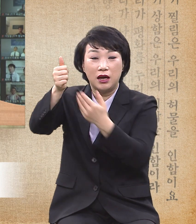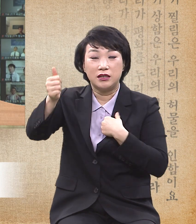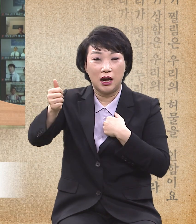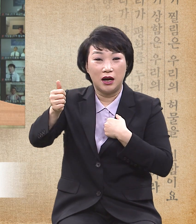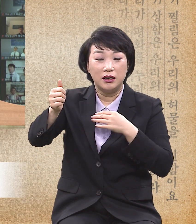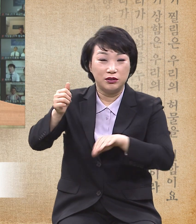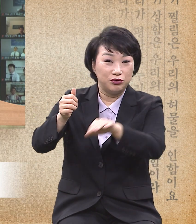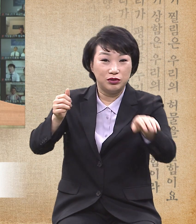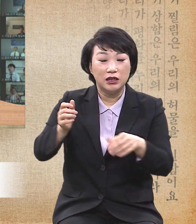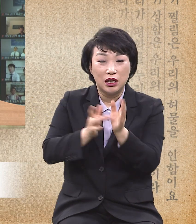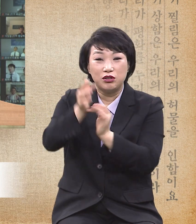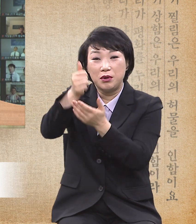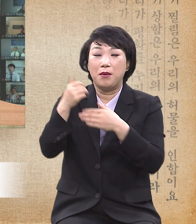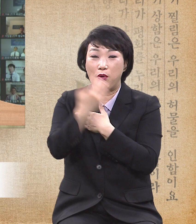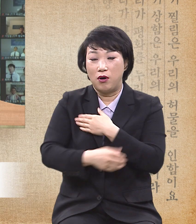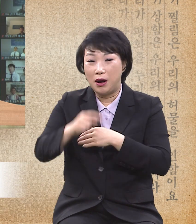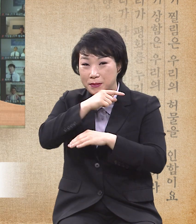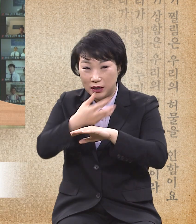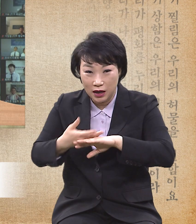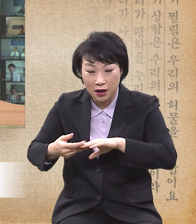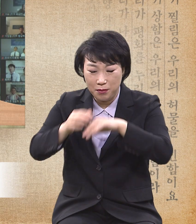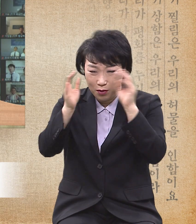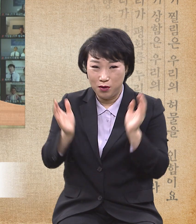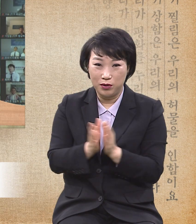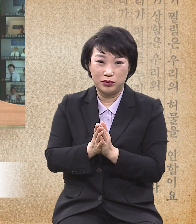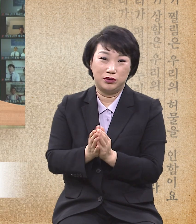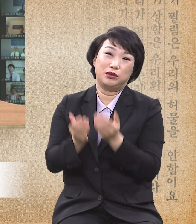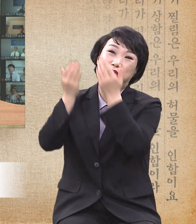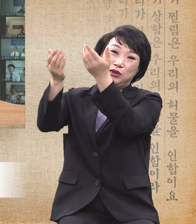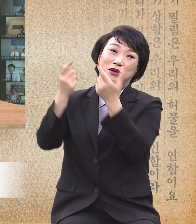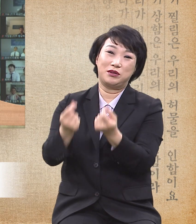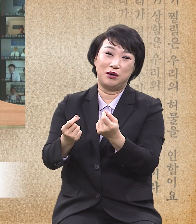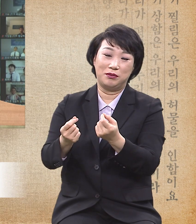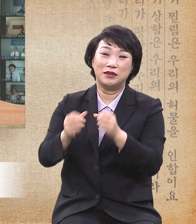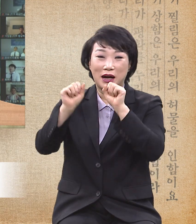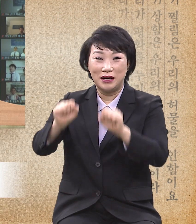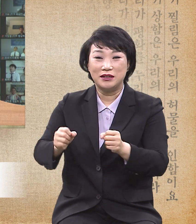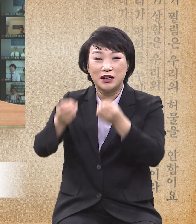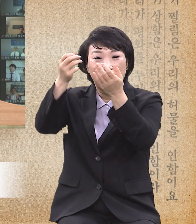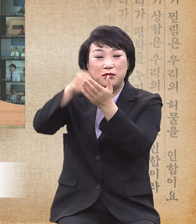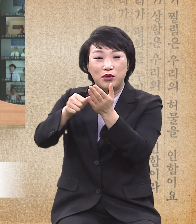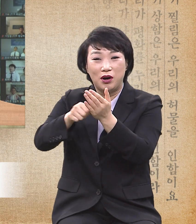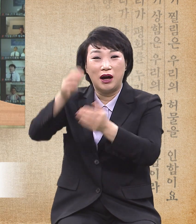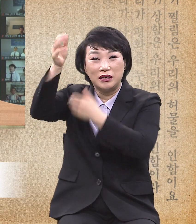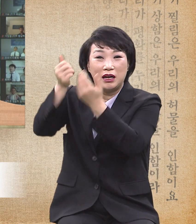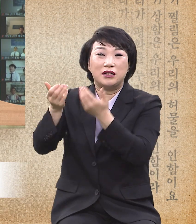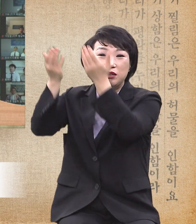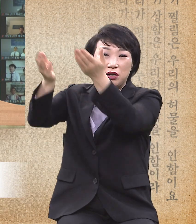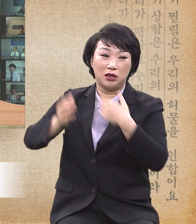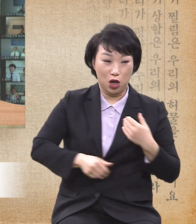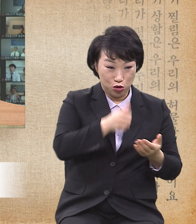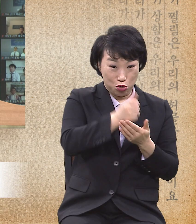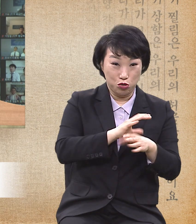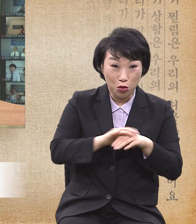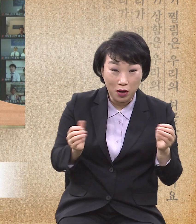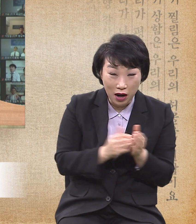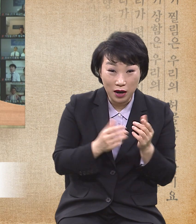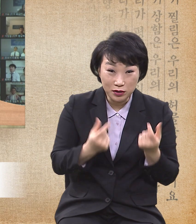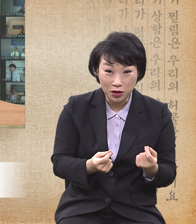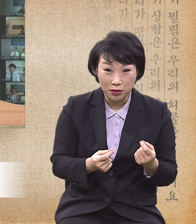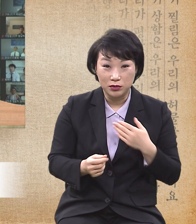자기 몸과 피를 쏟아서 산제물로 하나님께 내 죄를 속죄해 주시고